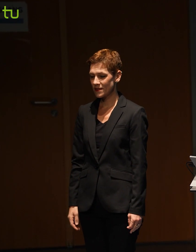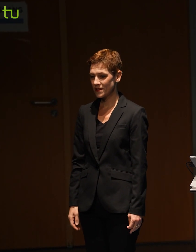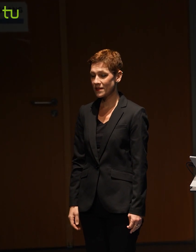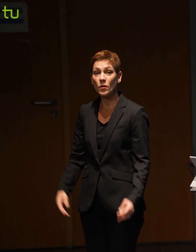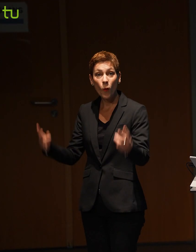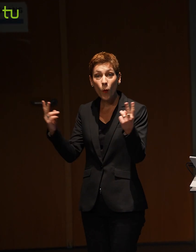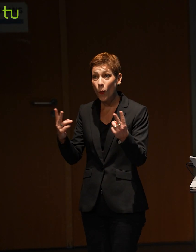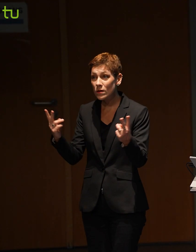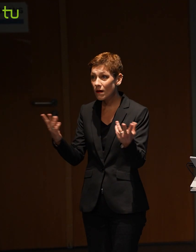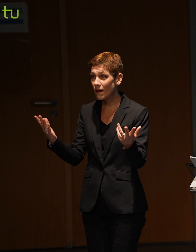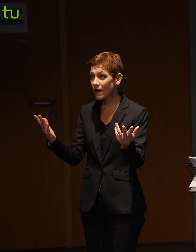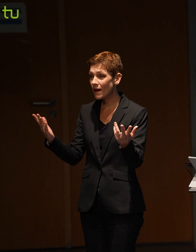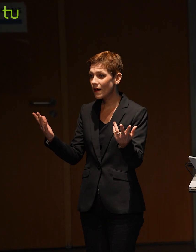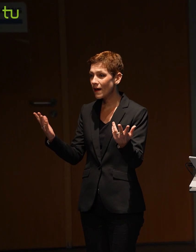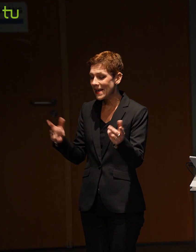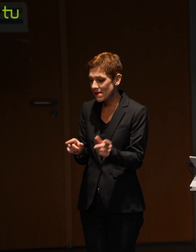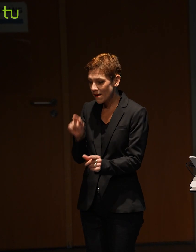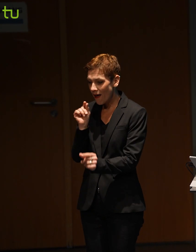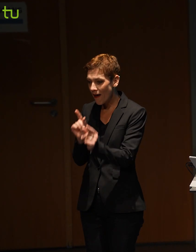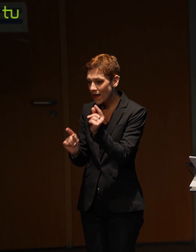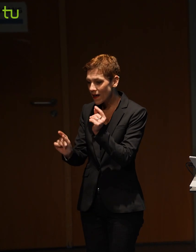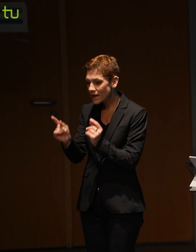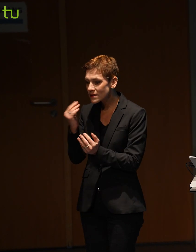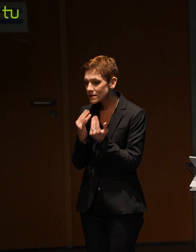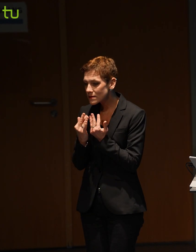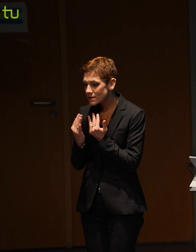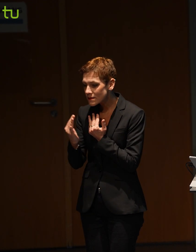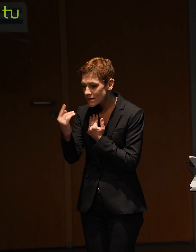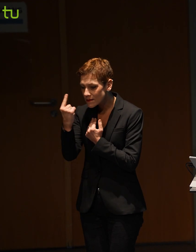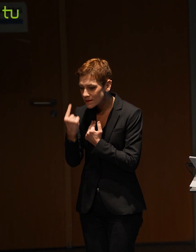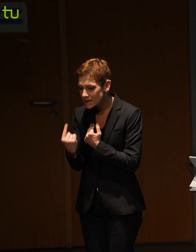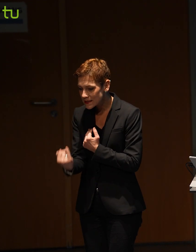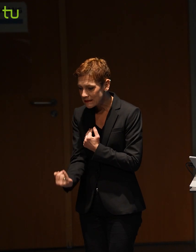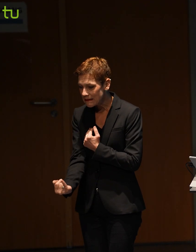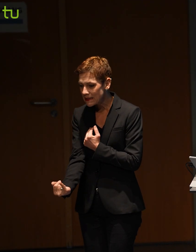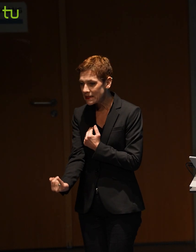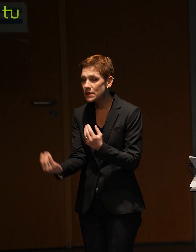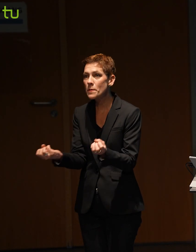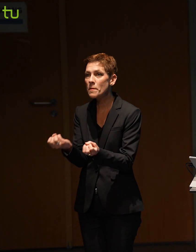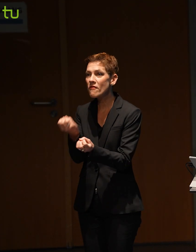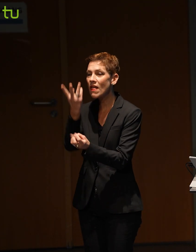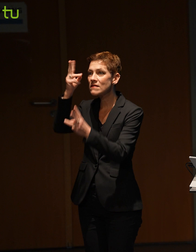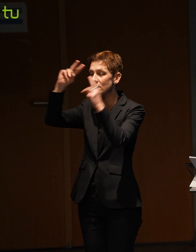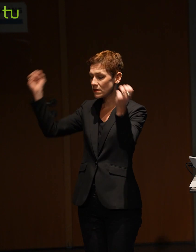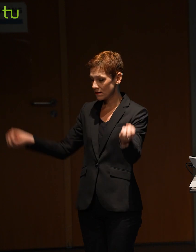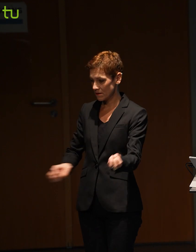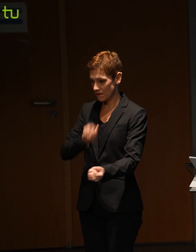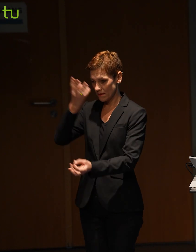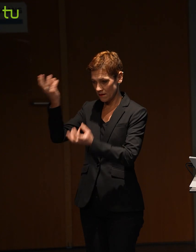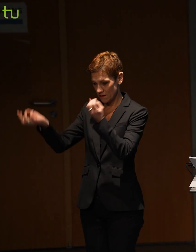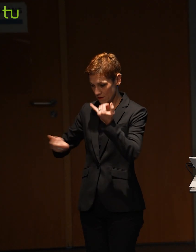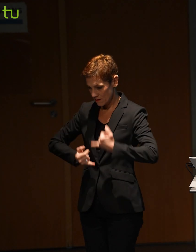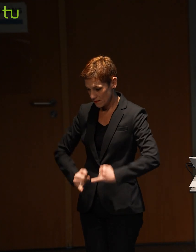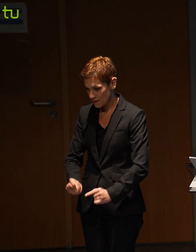Oder vielleicht ist das Gras selbst ein Kind, ein Kindlein hervorgebracht von der Pflanzenwelt.